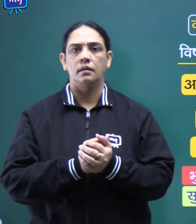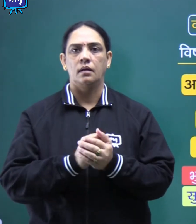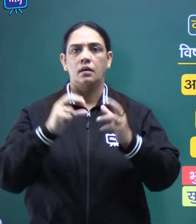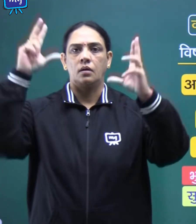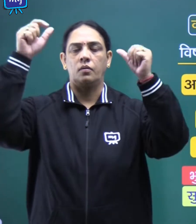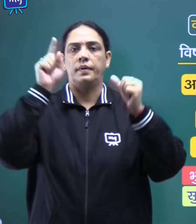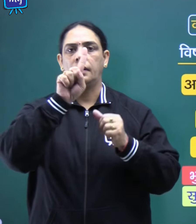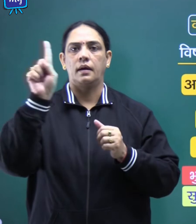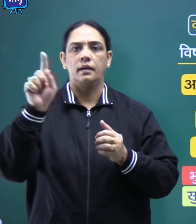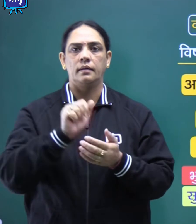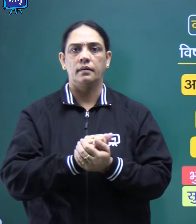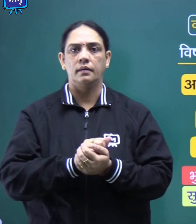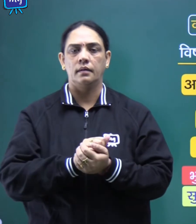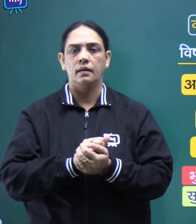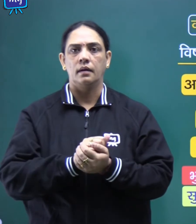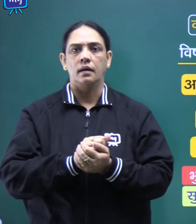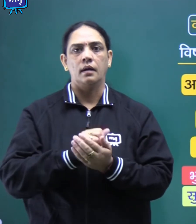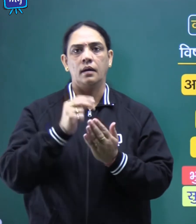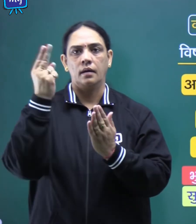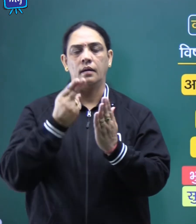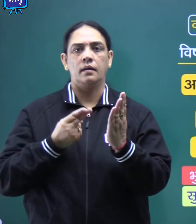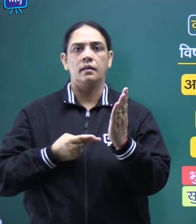अध्याय 11 रचनाएं